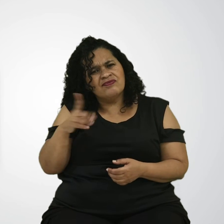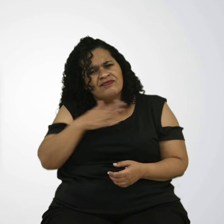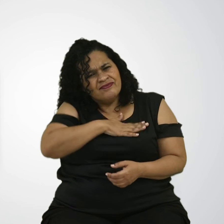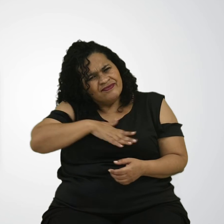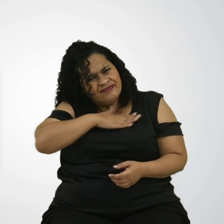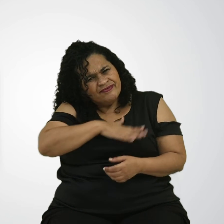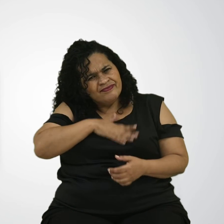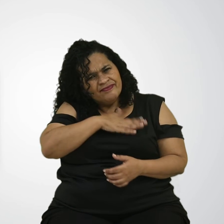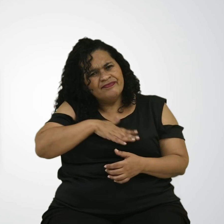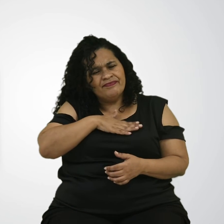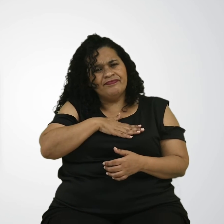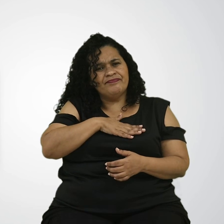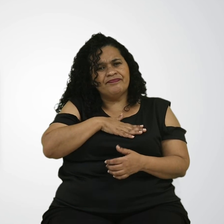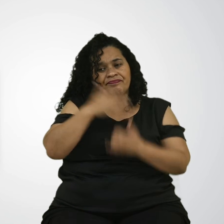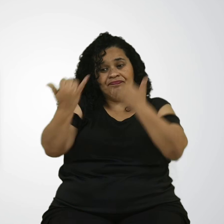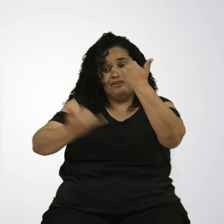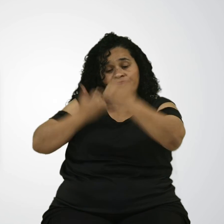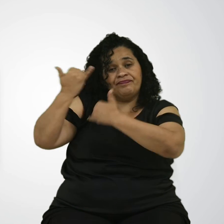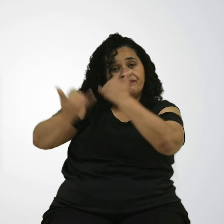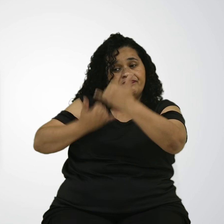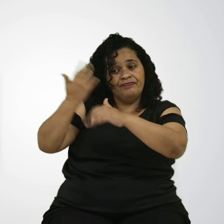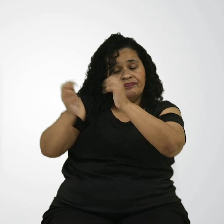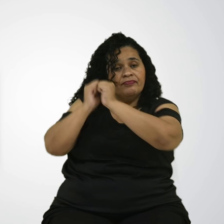filhos jogam? Né? Então,